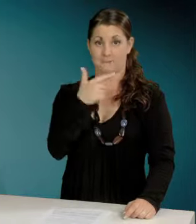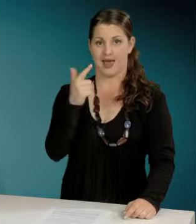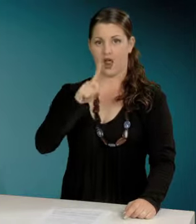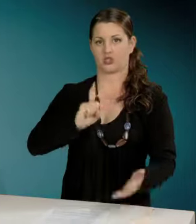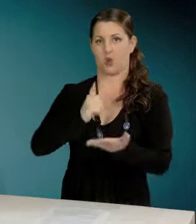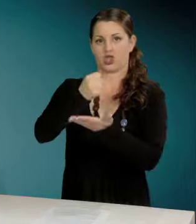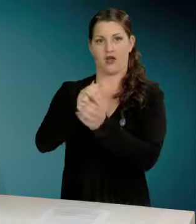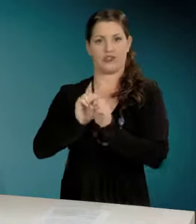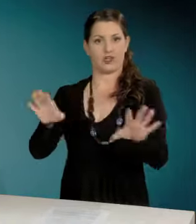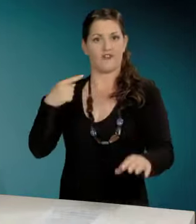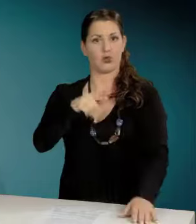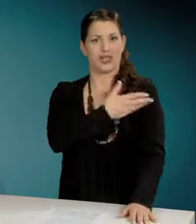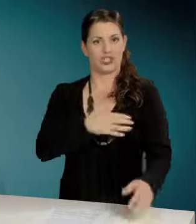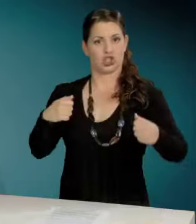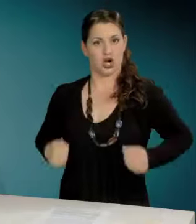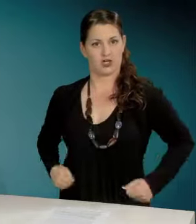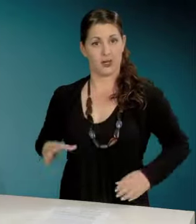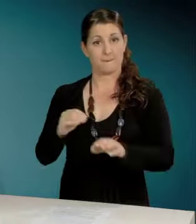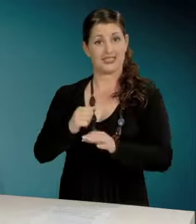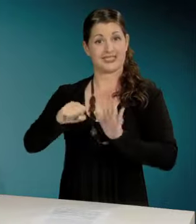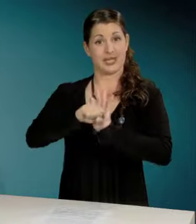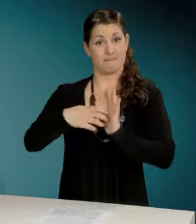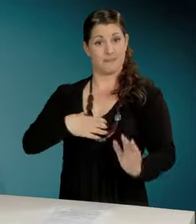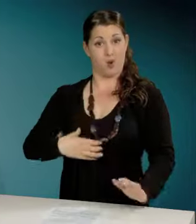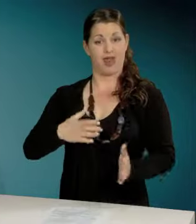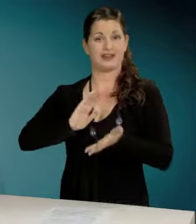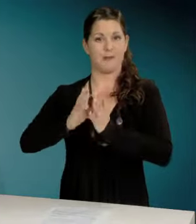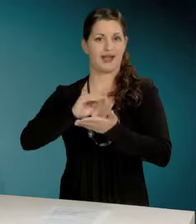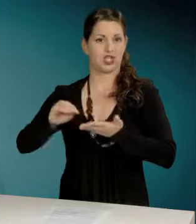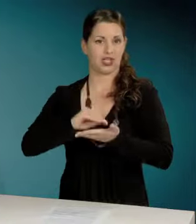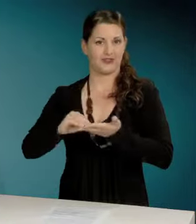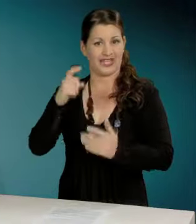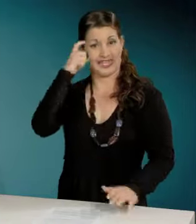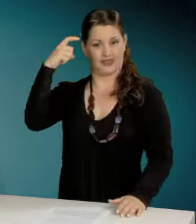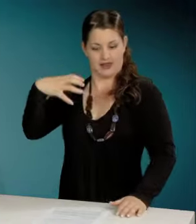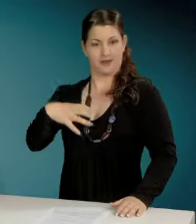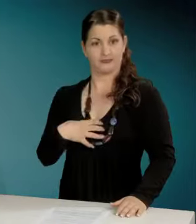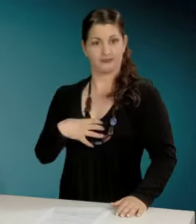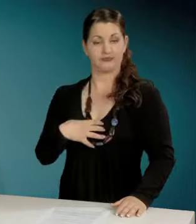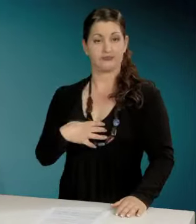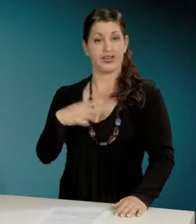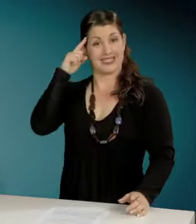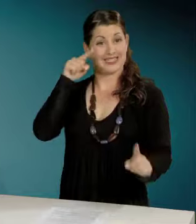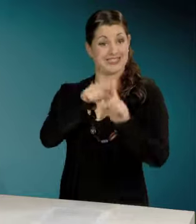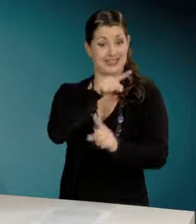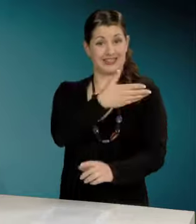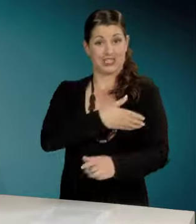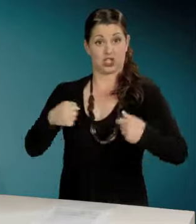shirt kampagne mit dem symbol idee in gebärden schrift das ziel ist es diese t-shirts in